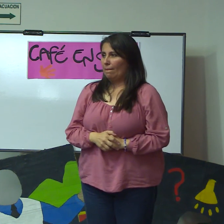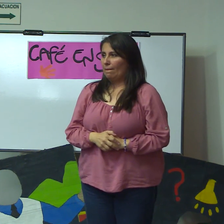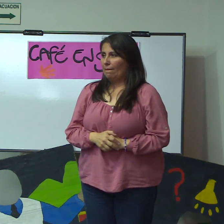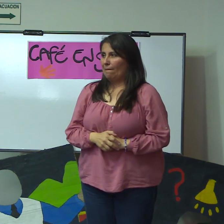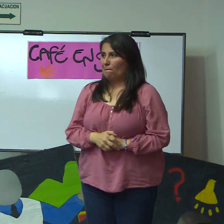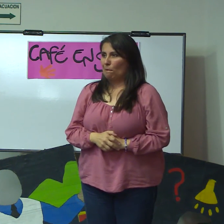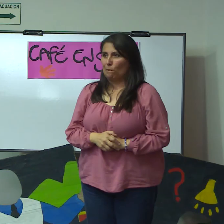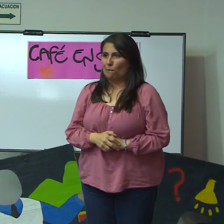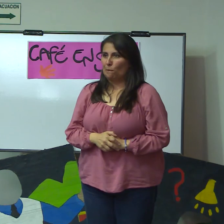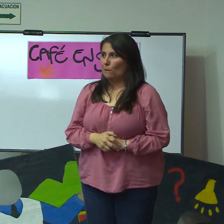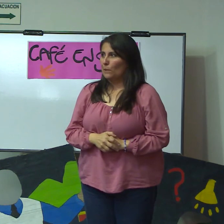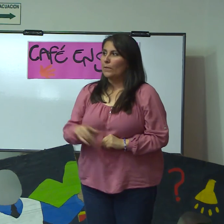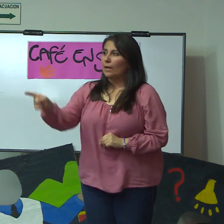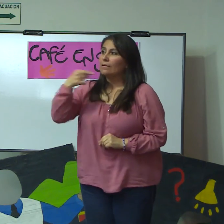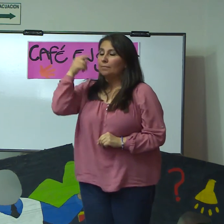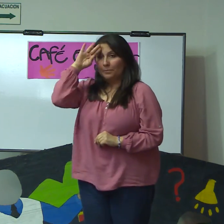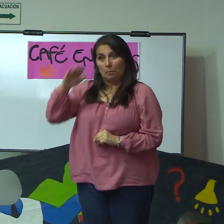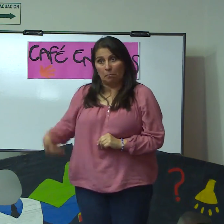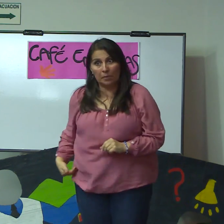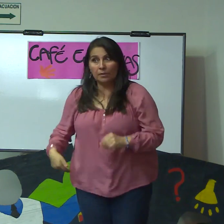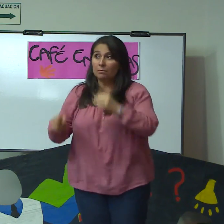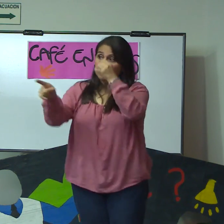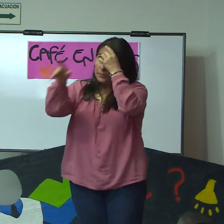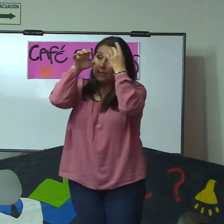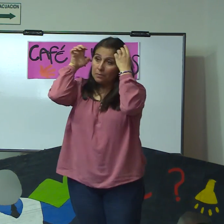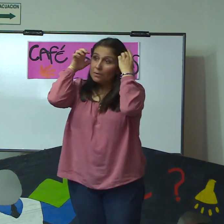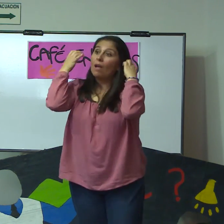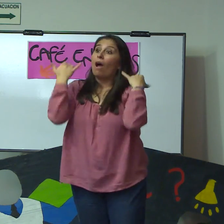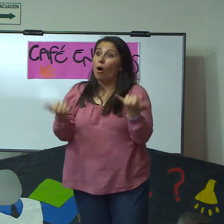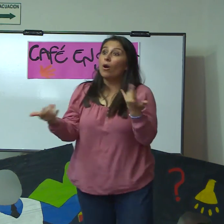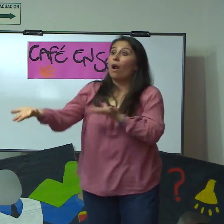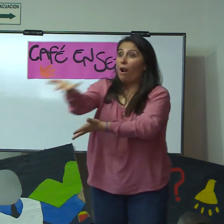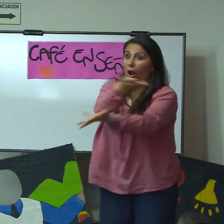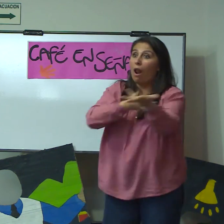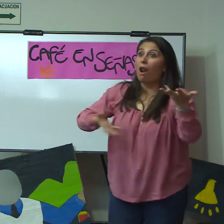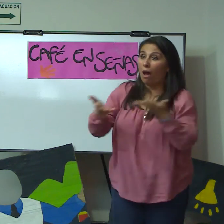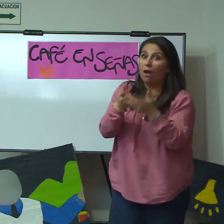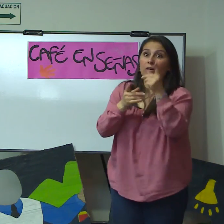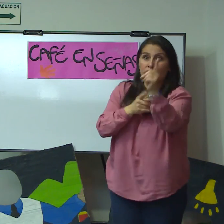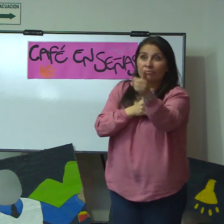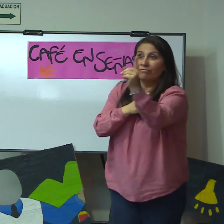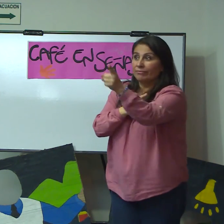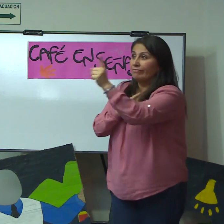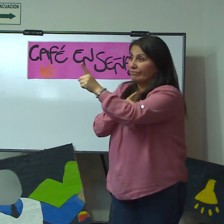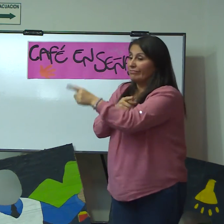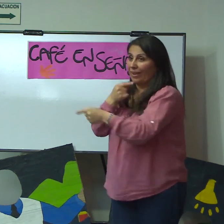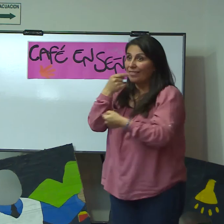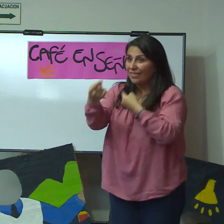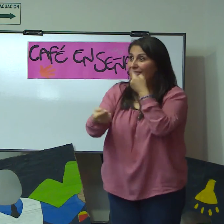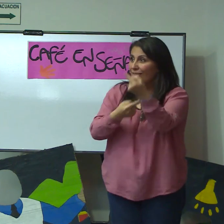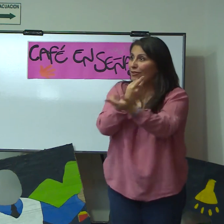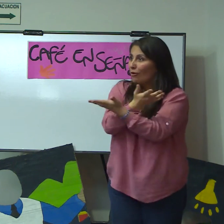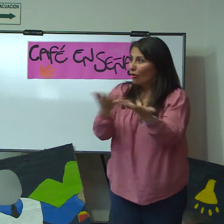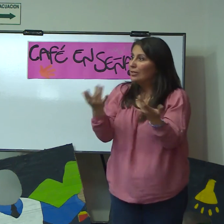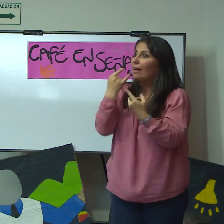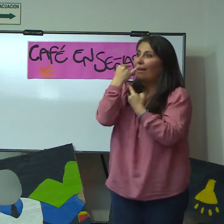Yo creo que lo que la profe nos ha compartido en este momento, y todos, por supuesto, ha sido pues muy interesante en la medida en que